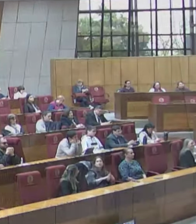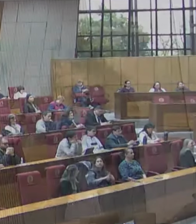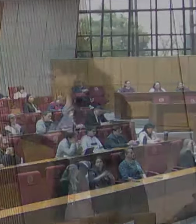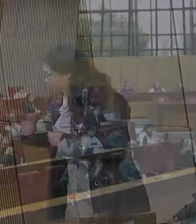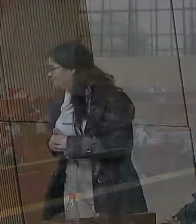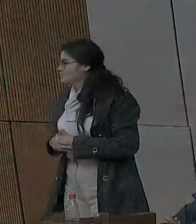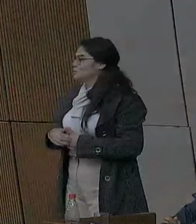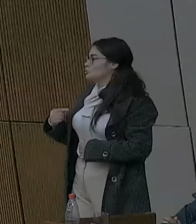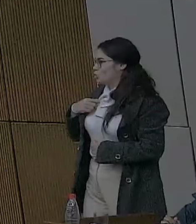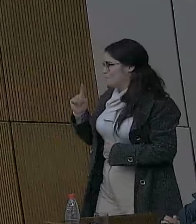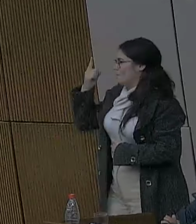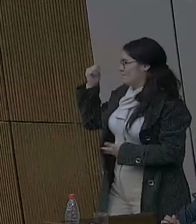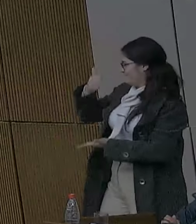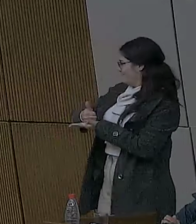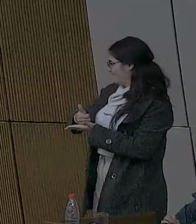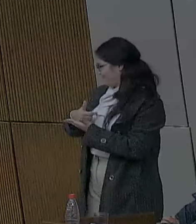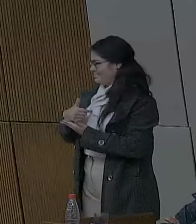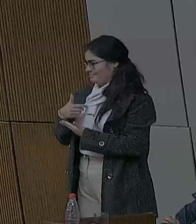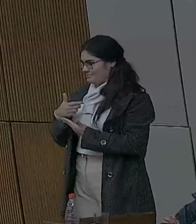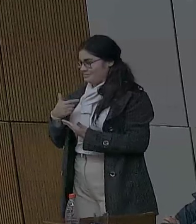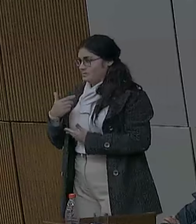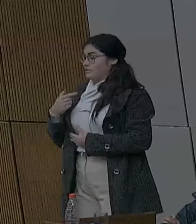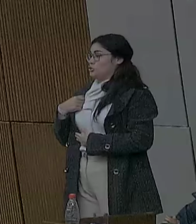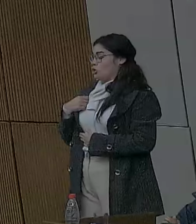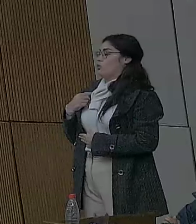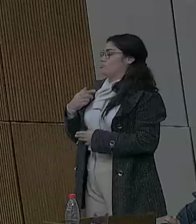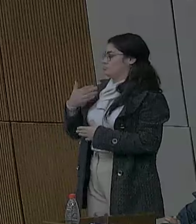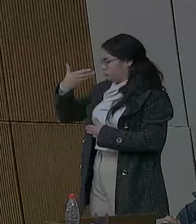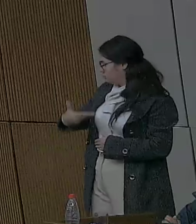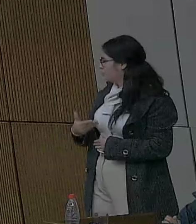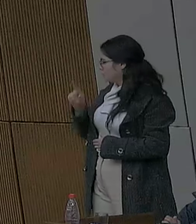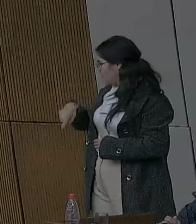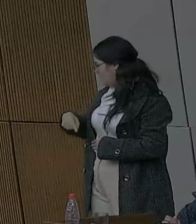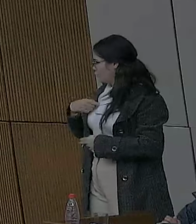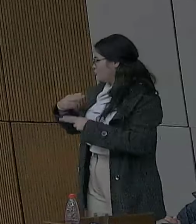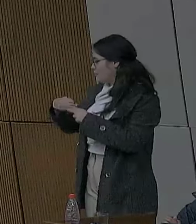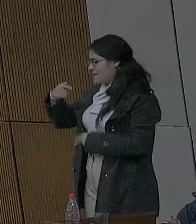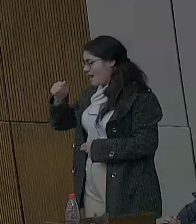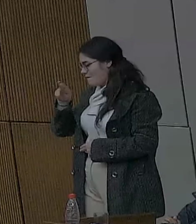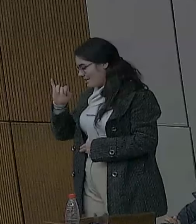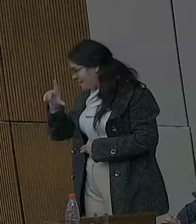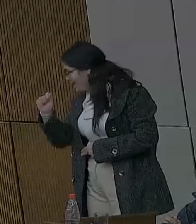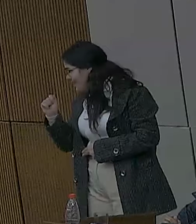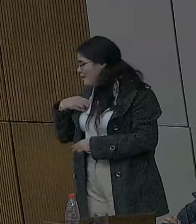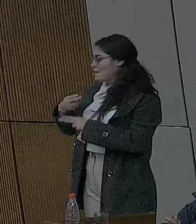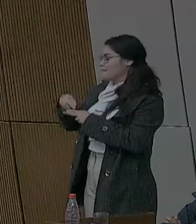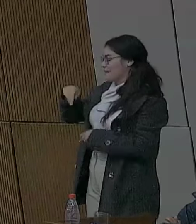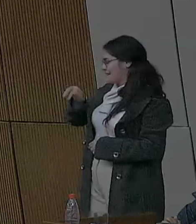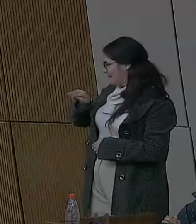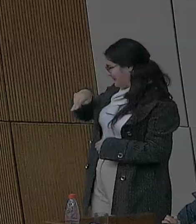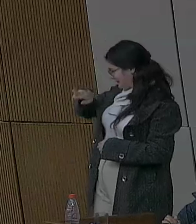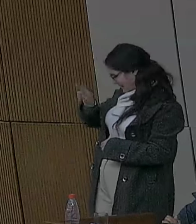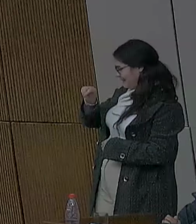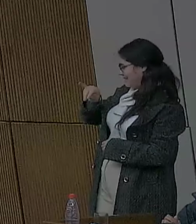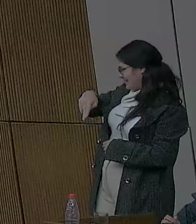Hola, muy buenos días a todos. Es la primera vez que yo me presento acá a hablar frente al público, dice. Yo me llamo Gabriela,